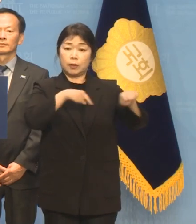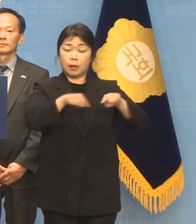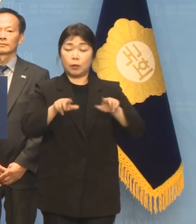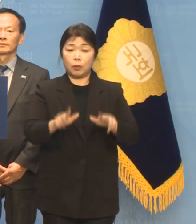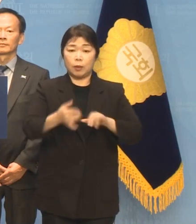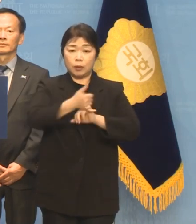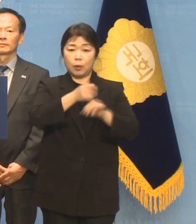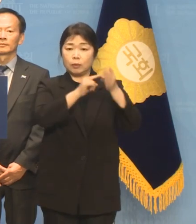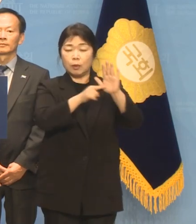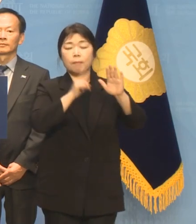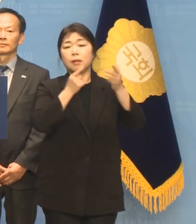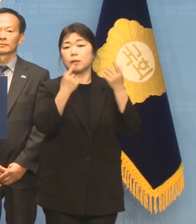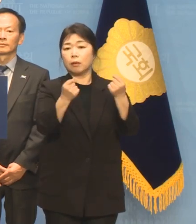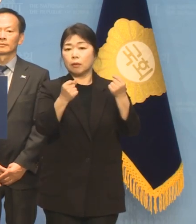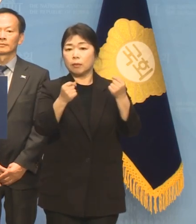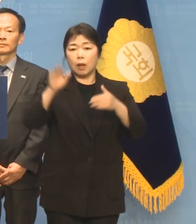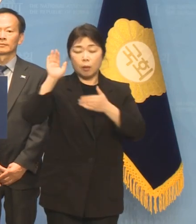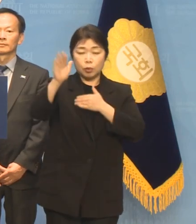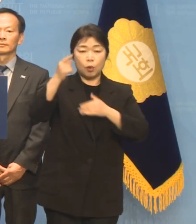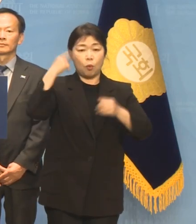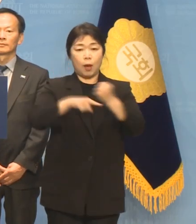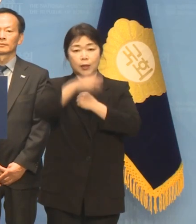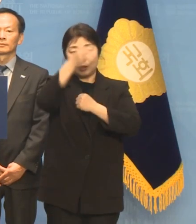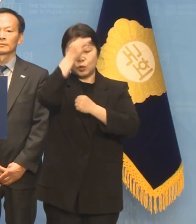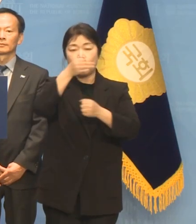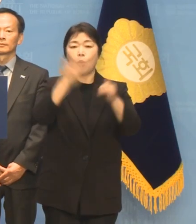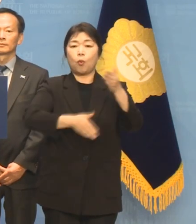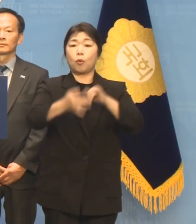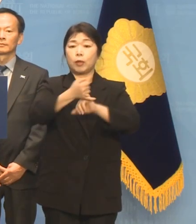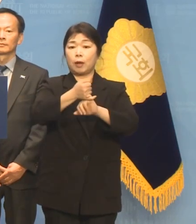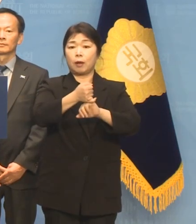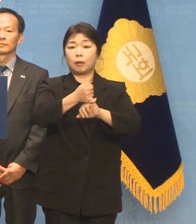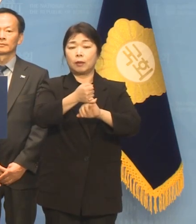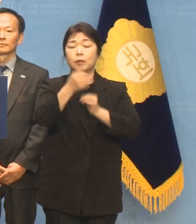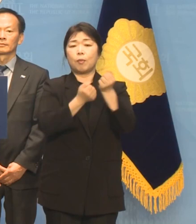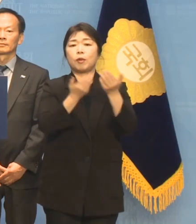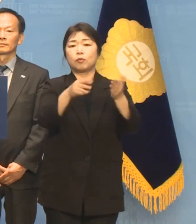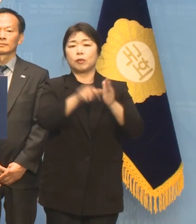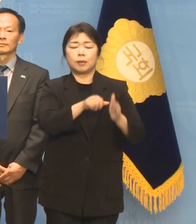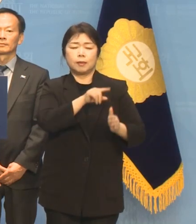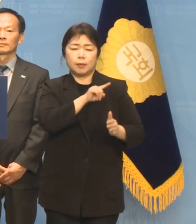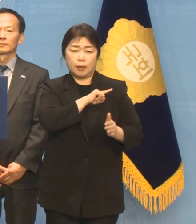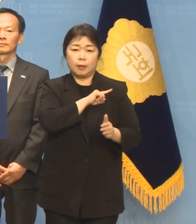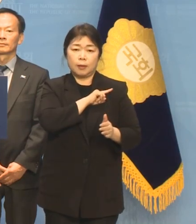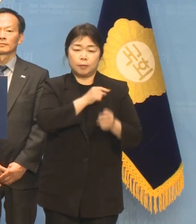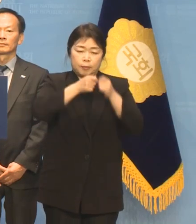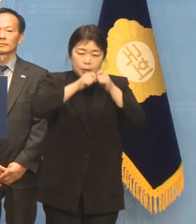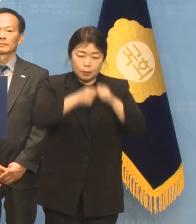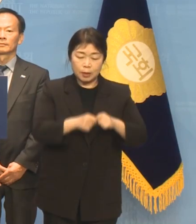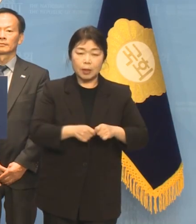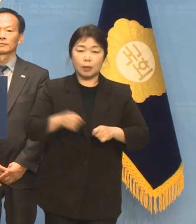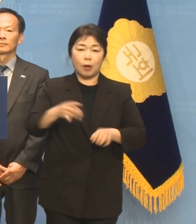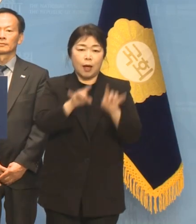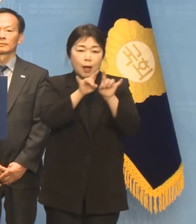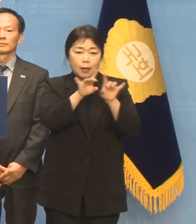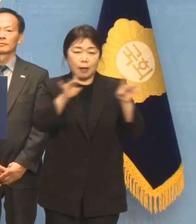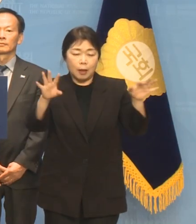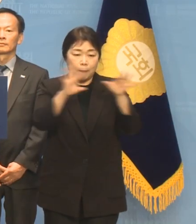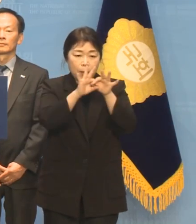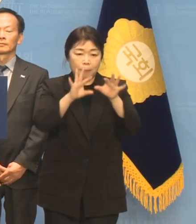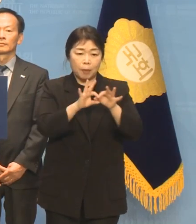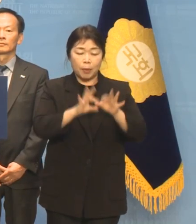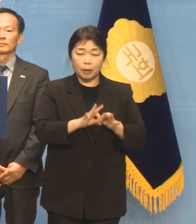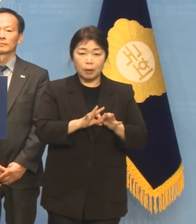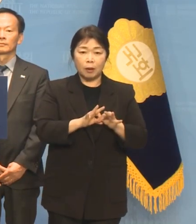말씀드렸듯 그리고 추 후 과학기술 공약에서도 말씀드리듯 가장 세밀하게 하나씩 엮어서